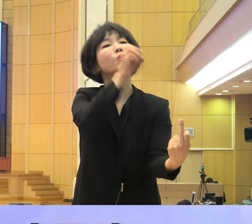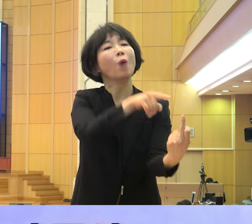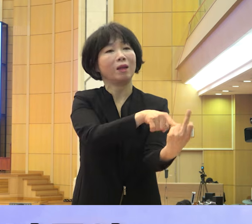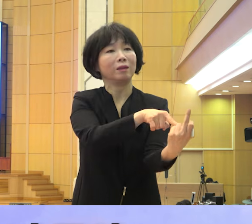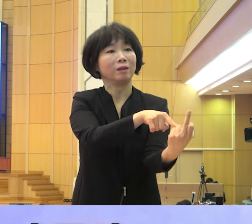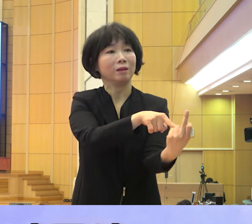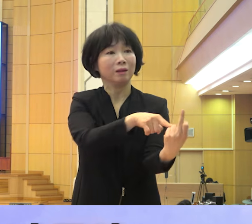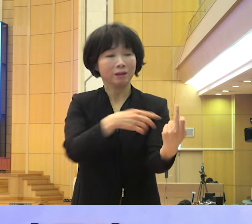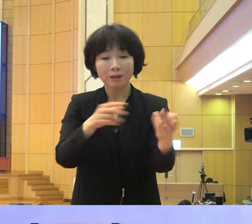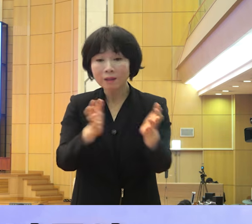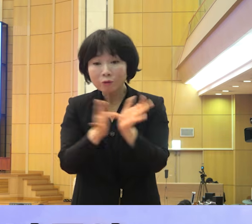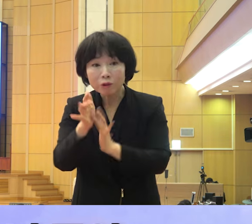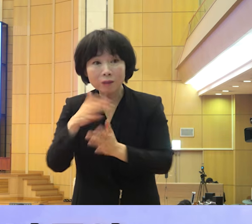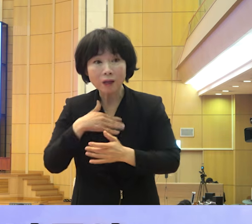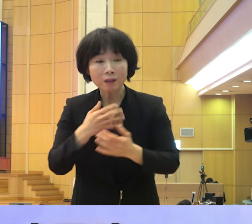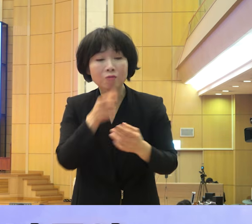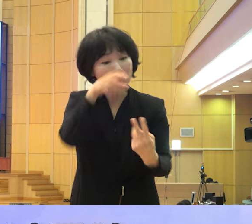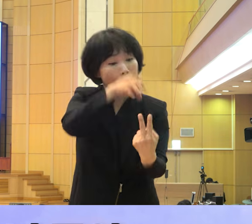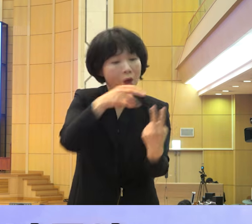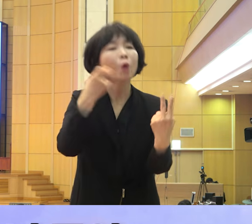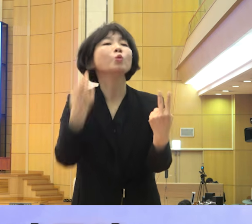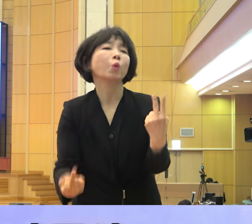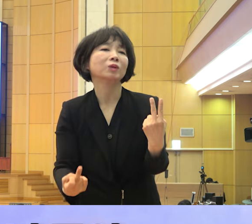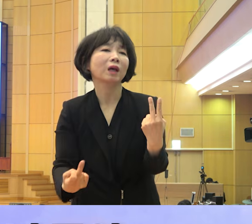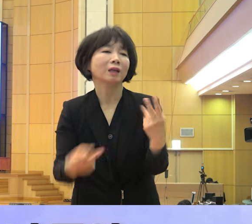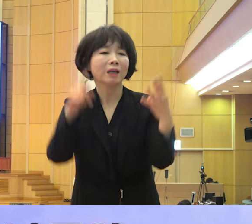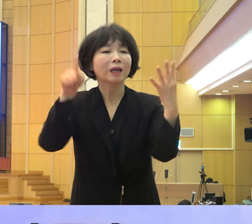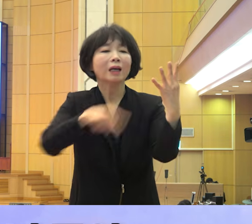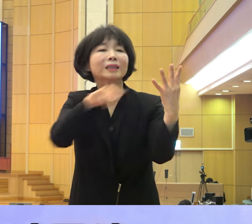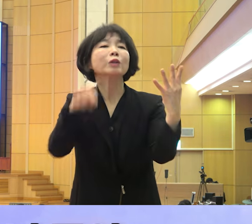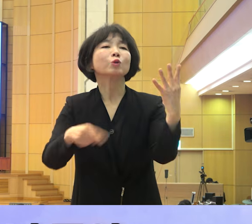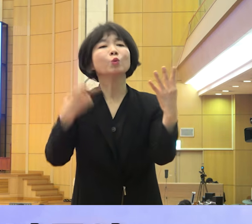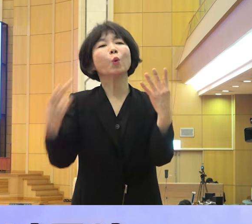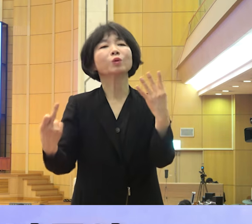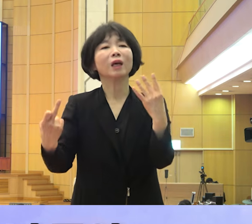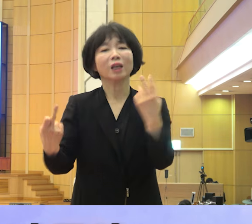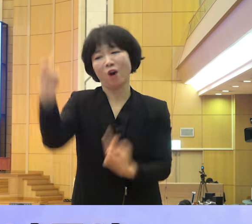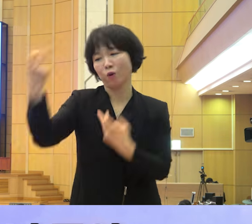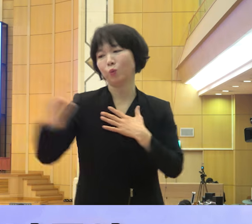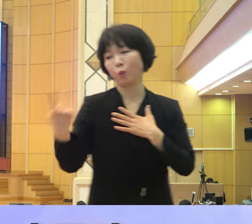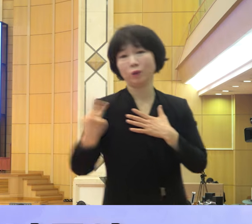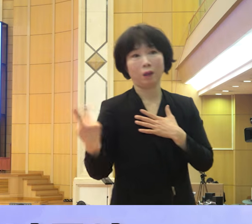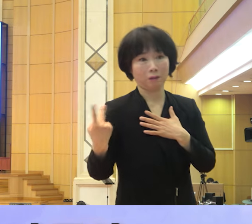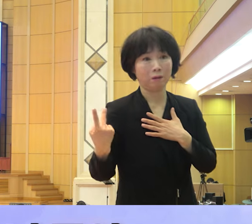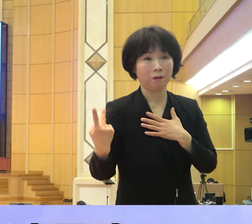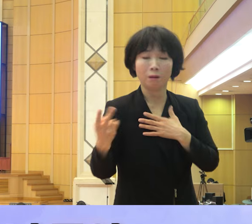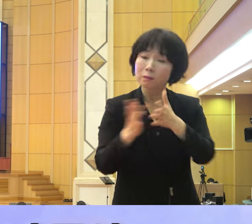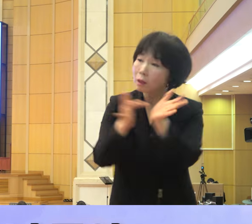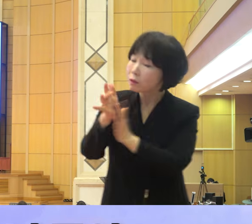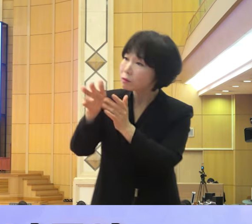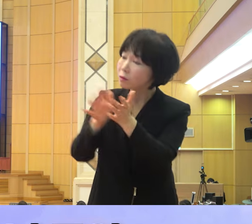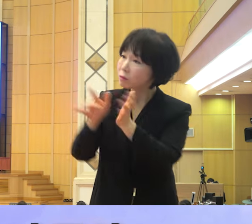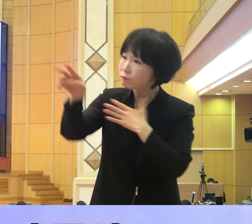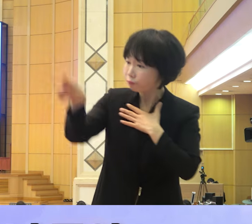예수님은 세례 요한의 외사촌 동생이 되는데 육적으로는 알지만은